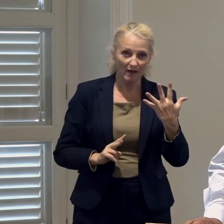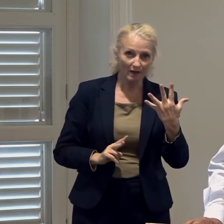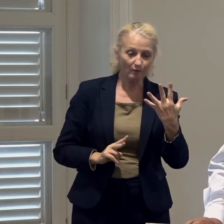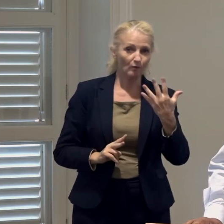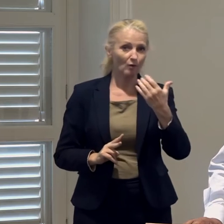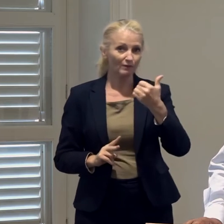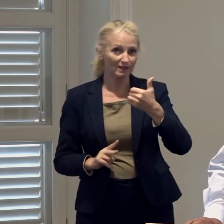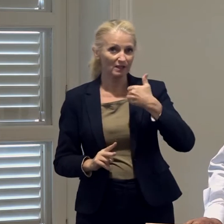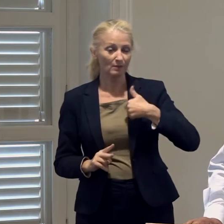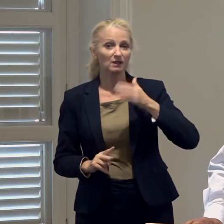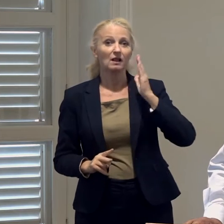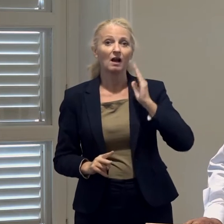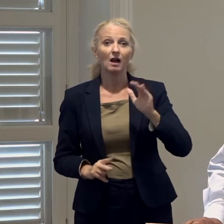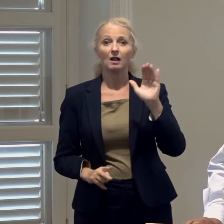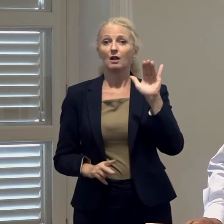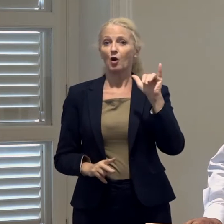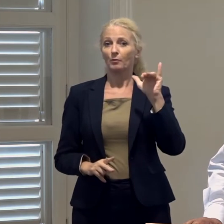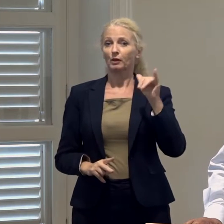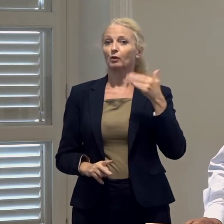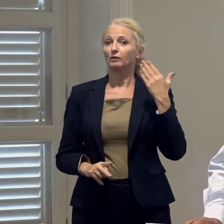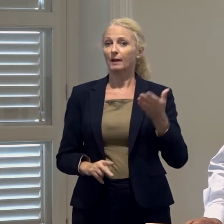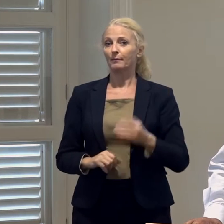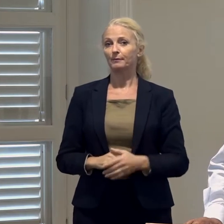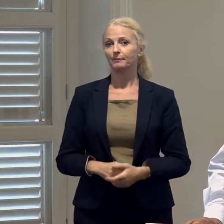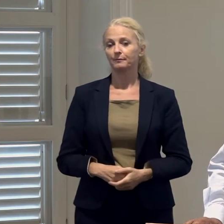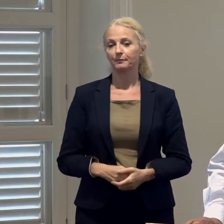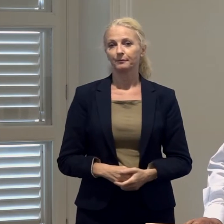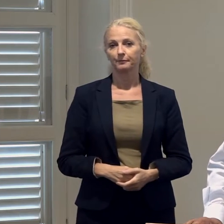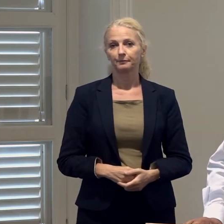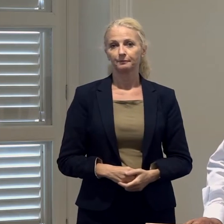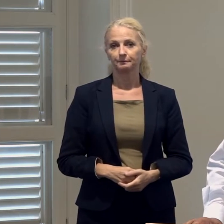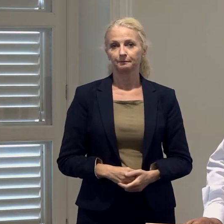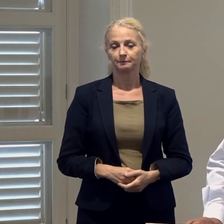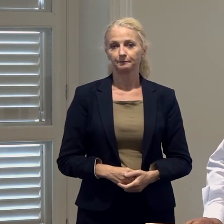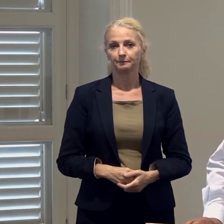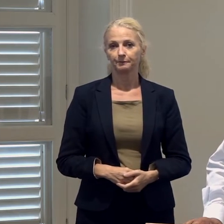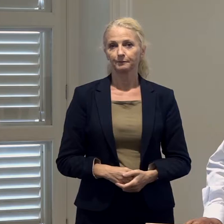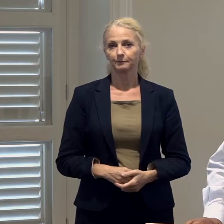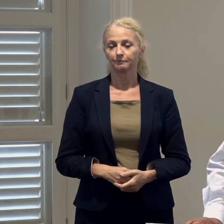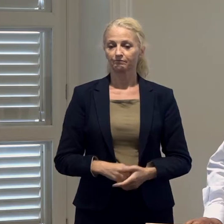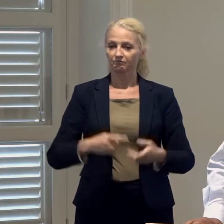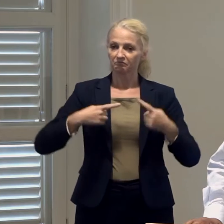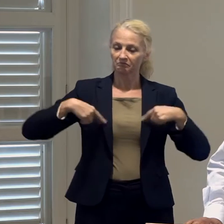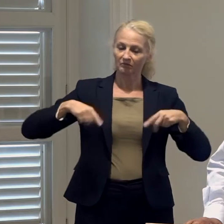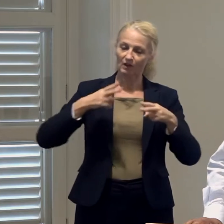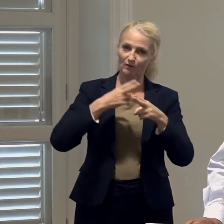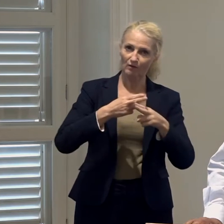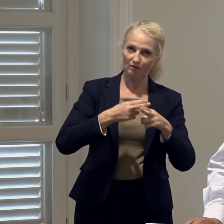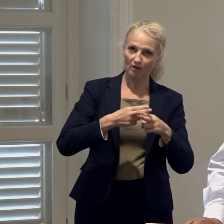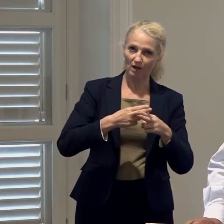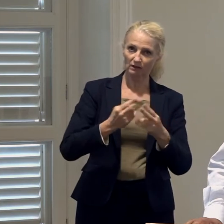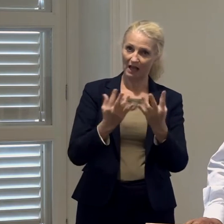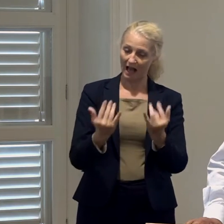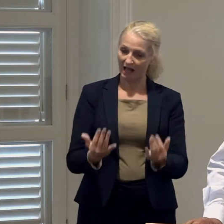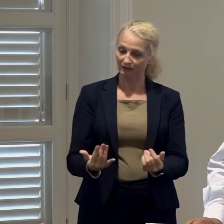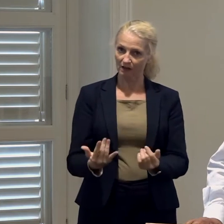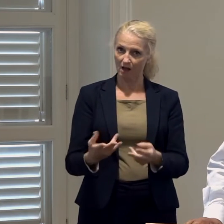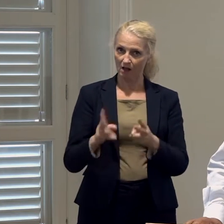mensen met de Omicron-variant besmet. We verwachten dat het aantal besmettingen met